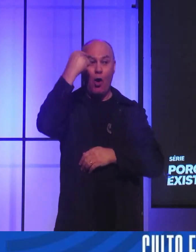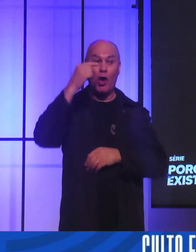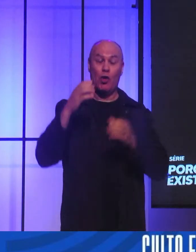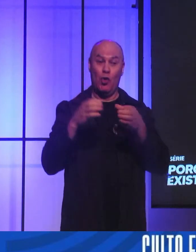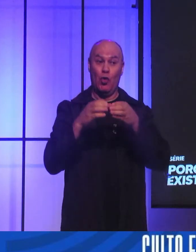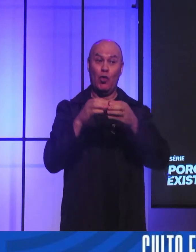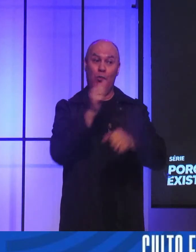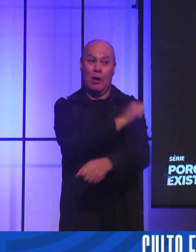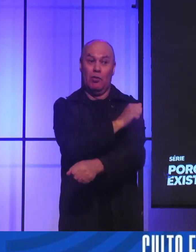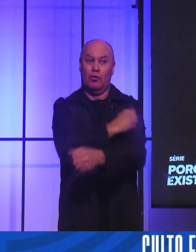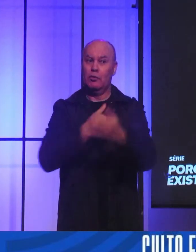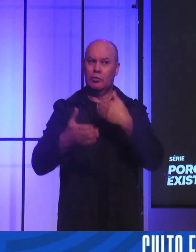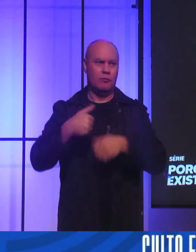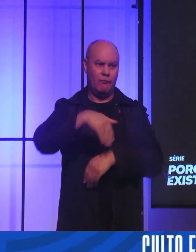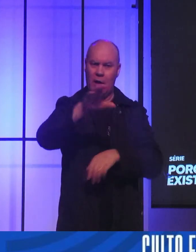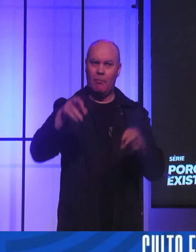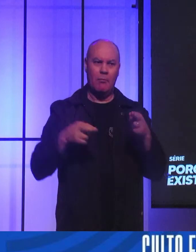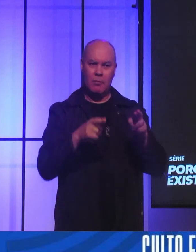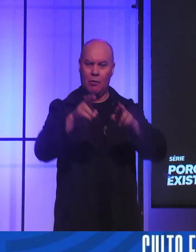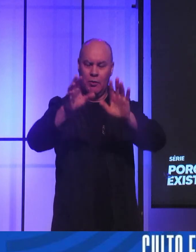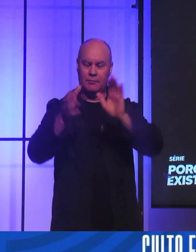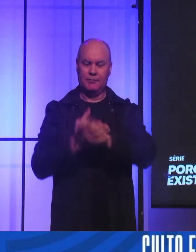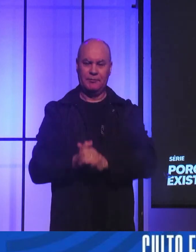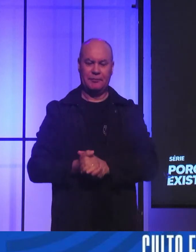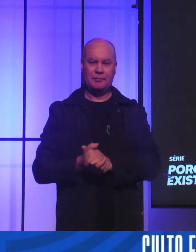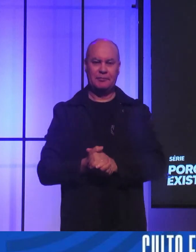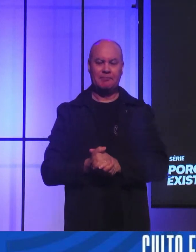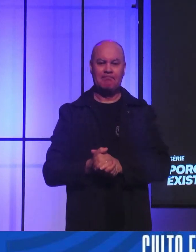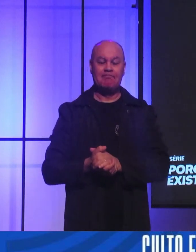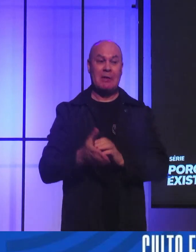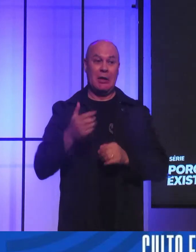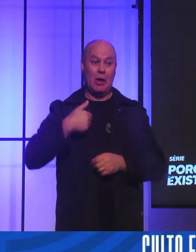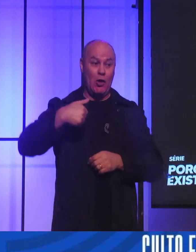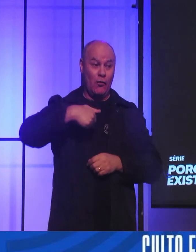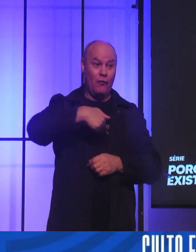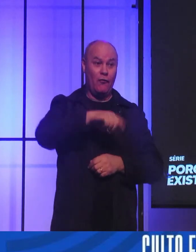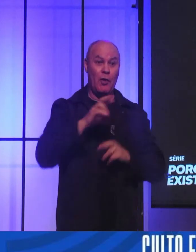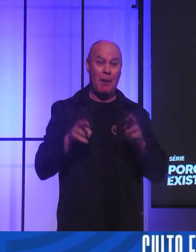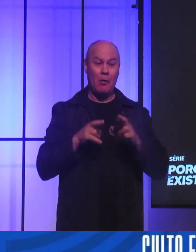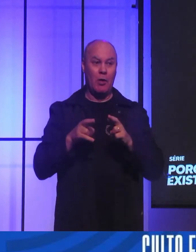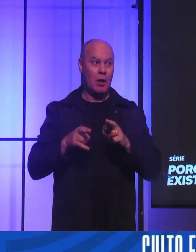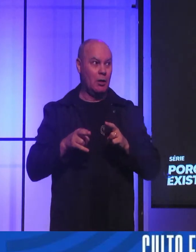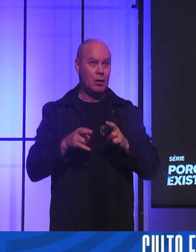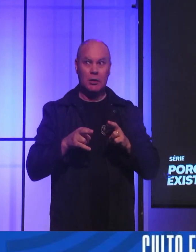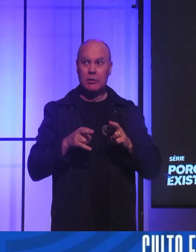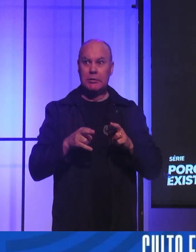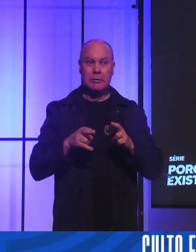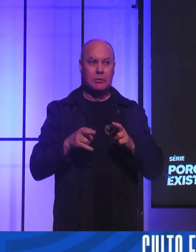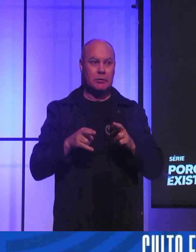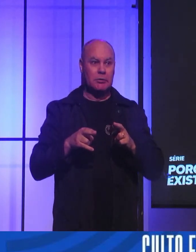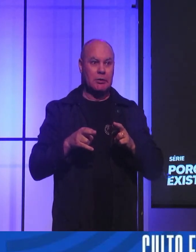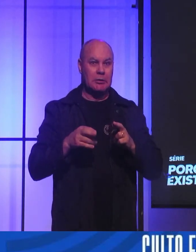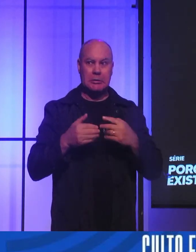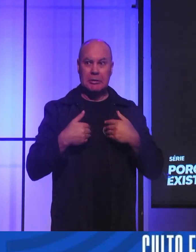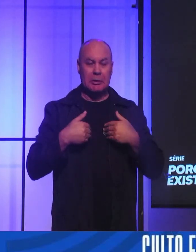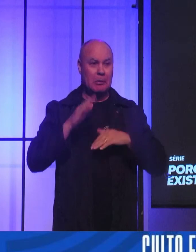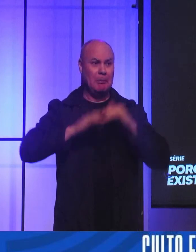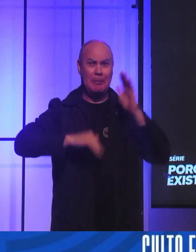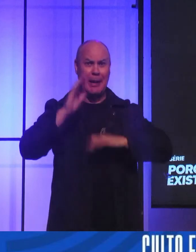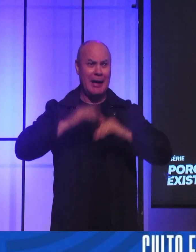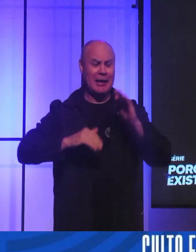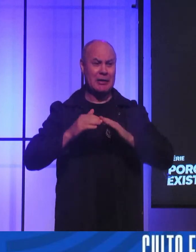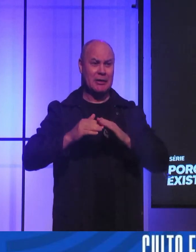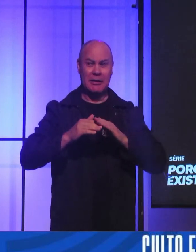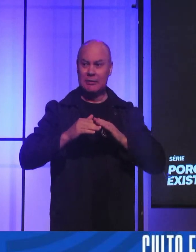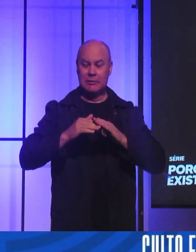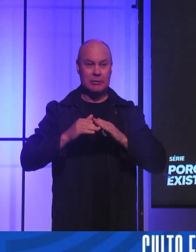qual foi a nossa experiência. E quando eu saí, eu digo para vocês que eu orei tanto. Orei: Deus, vai diante de